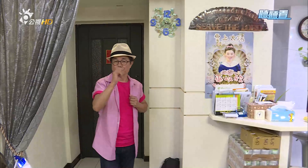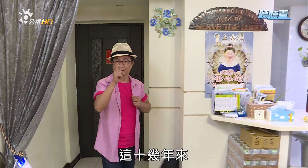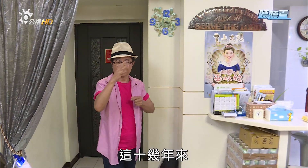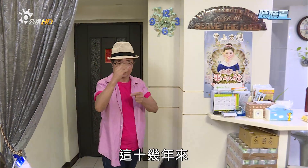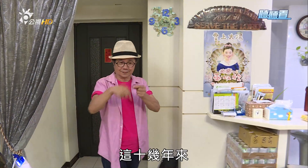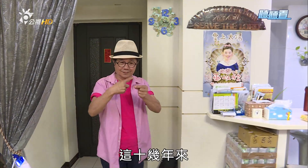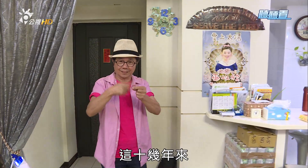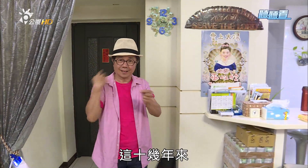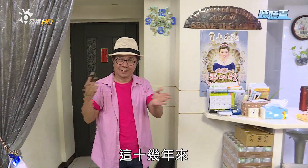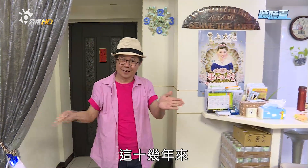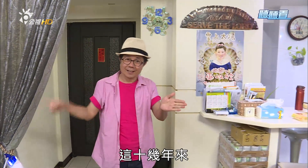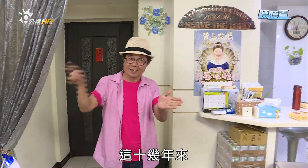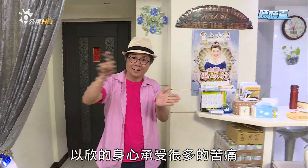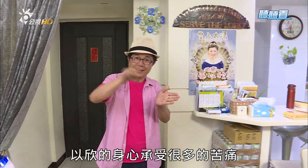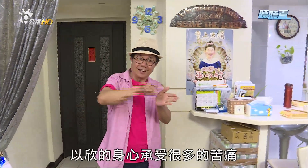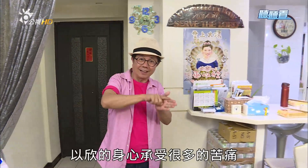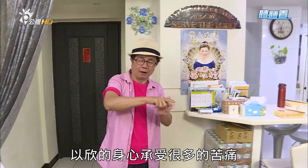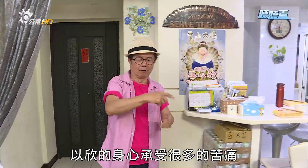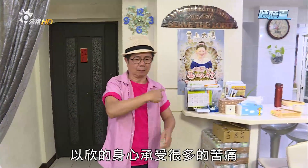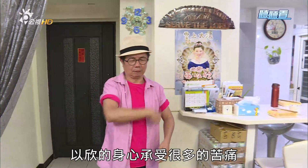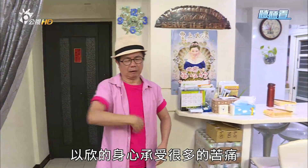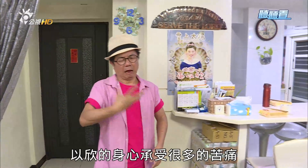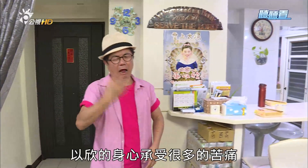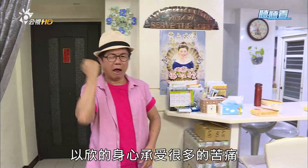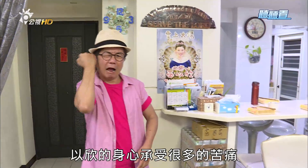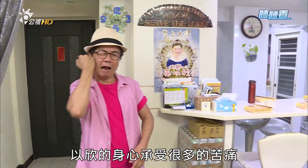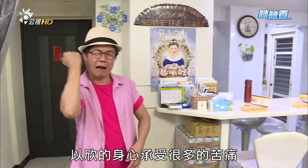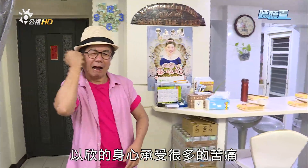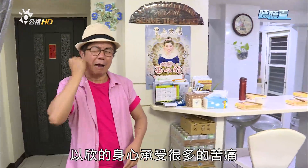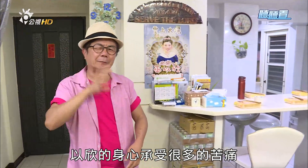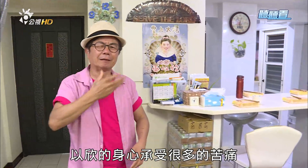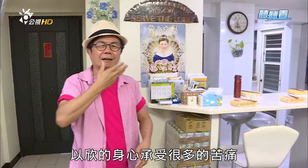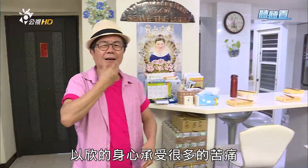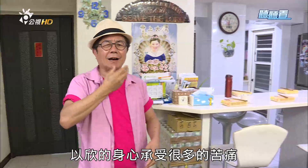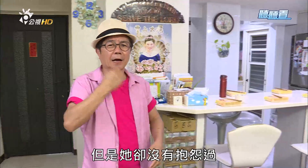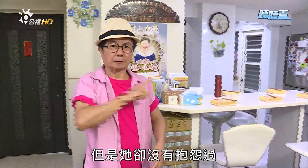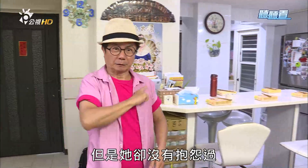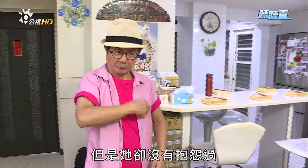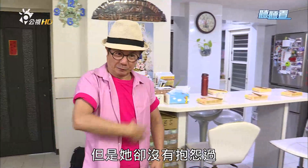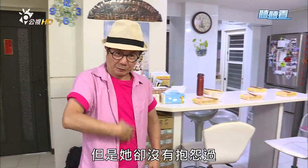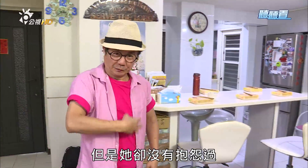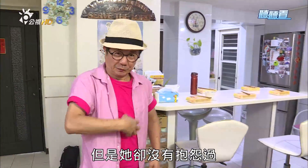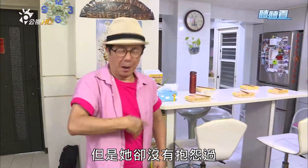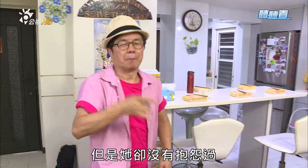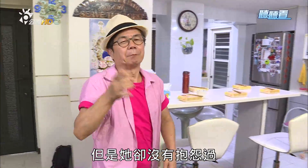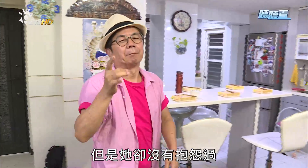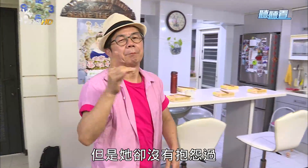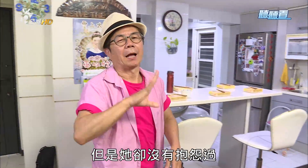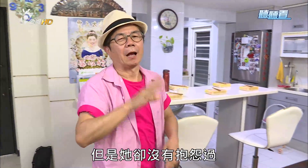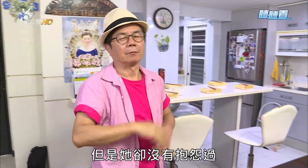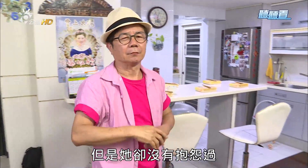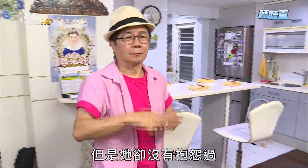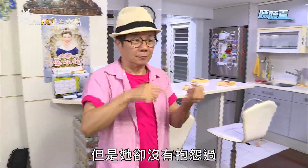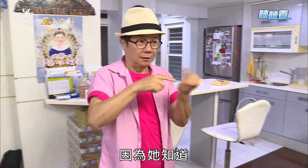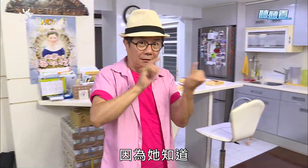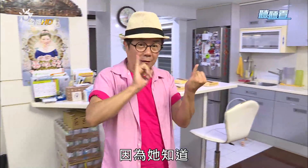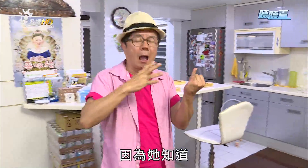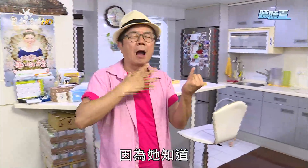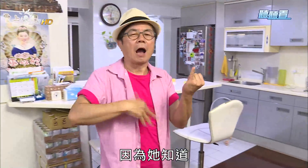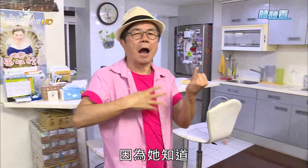这十几年来啊，以心的身心承受很多的苦痛，但是他却没有抱怨过，因为他知道他